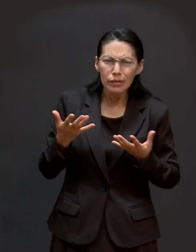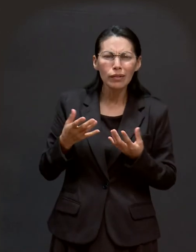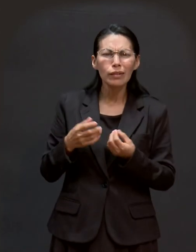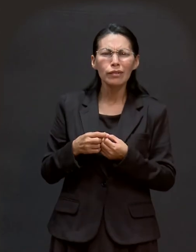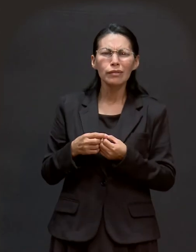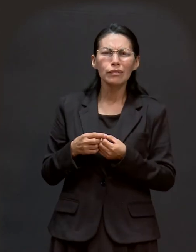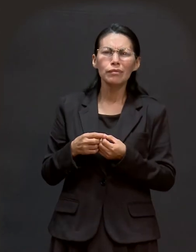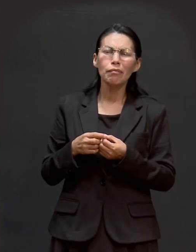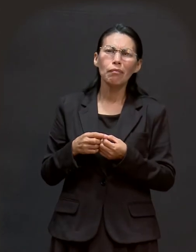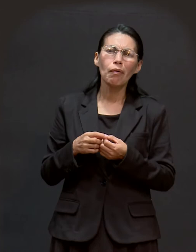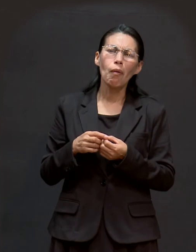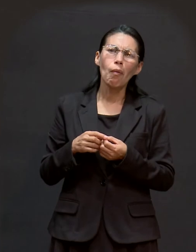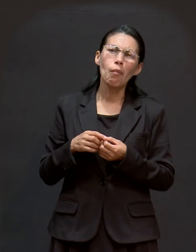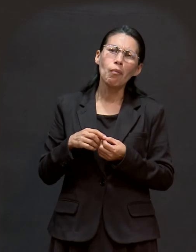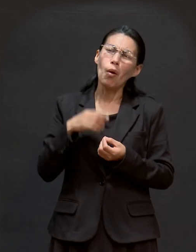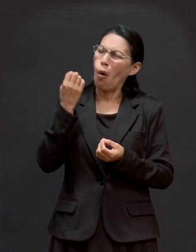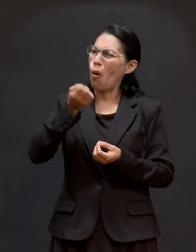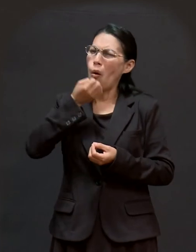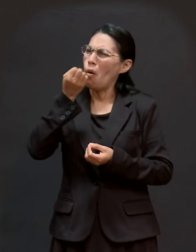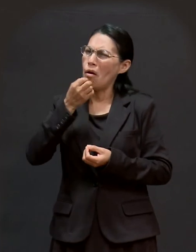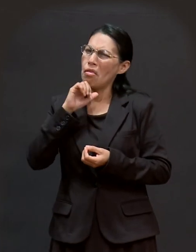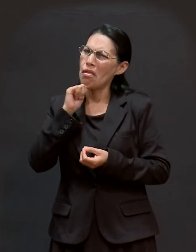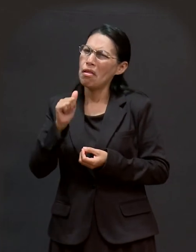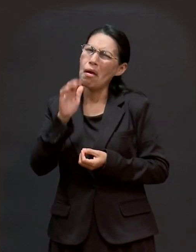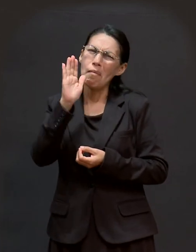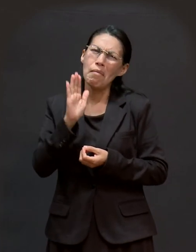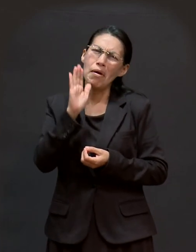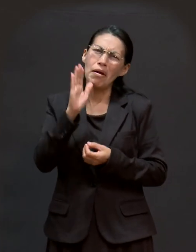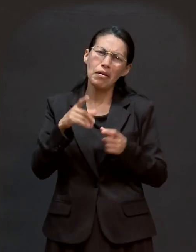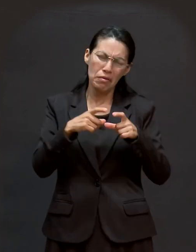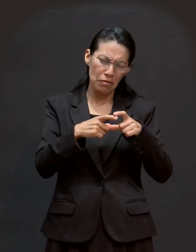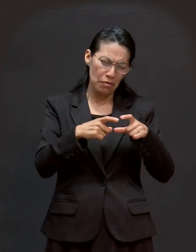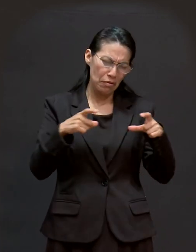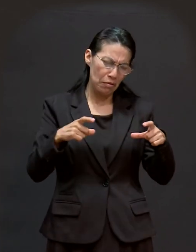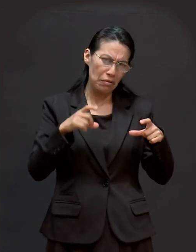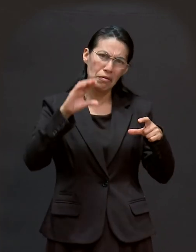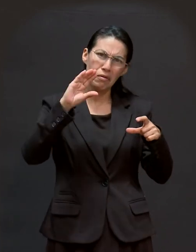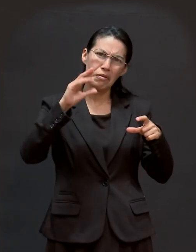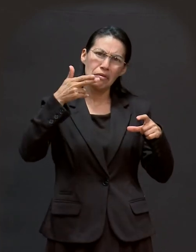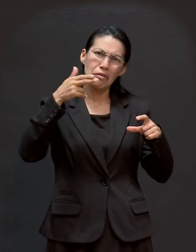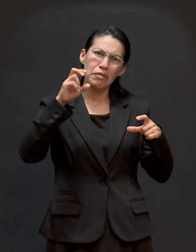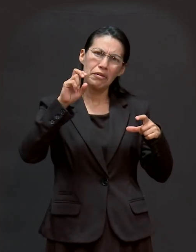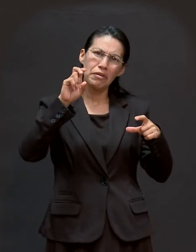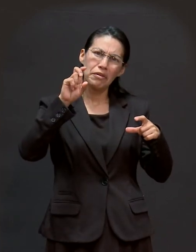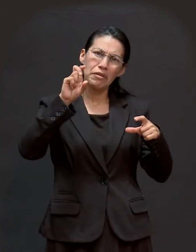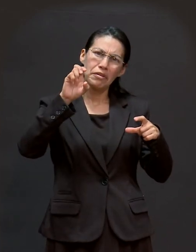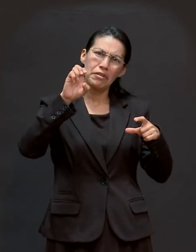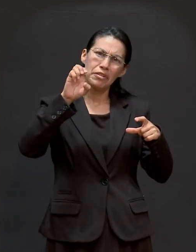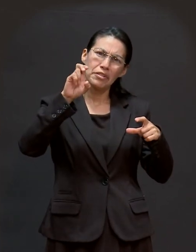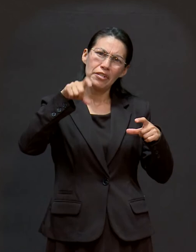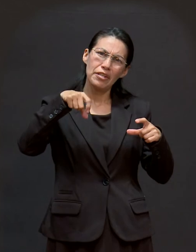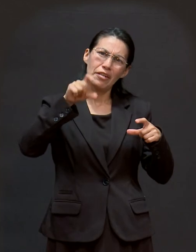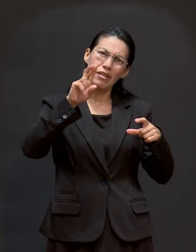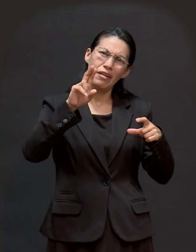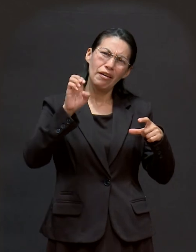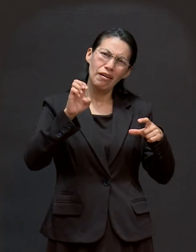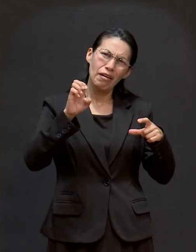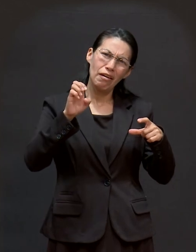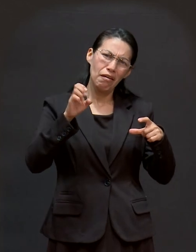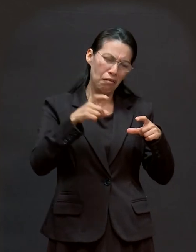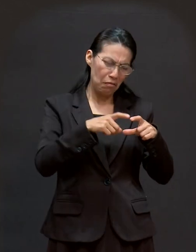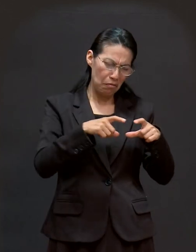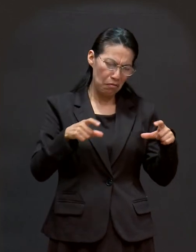hacer efectivo de otra manera es como un cheque que no vas a cobrar lo correcto si esa es la fe